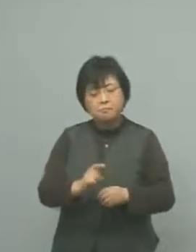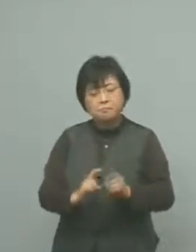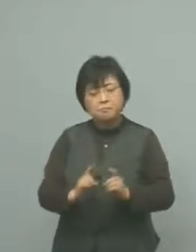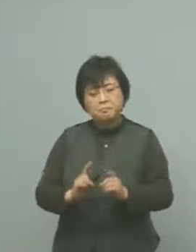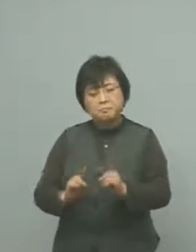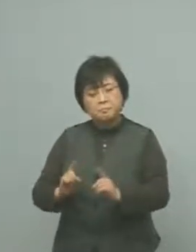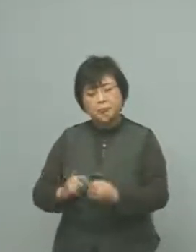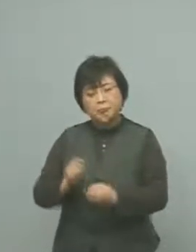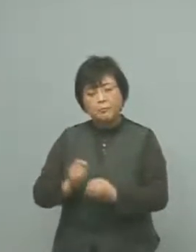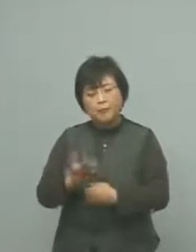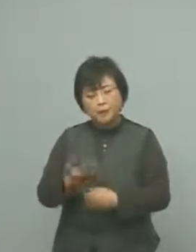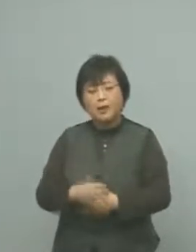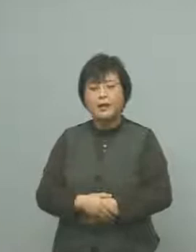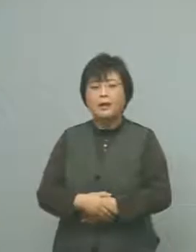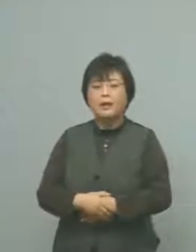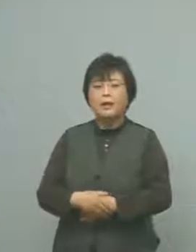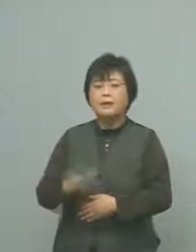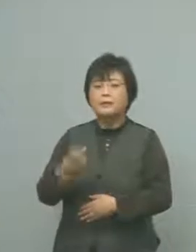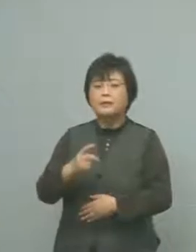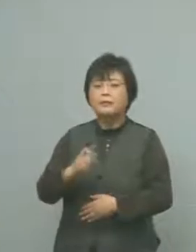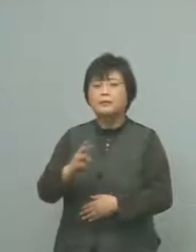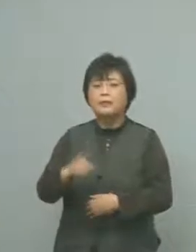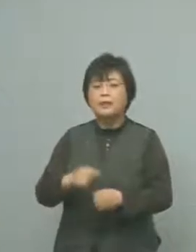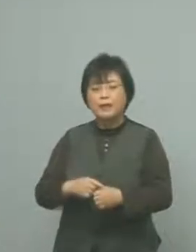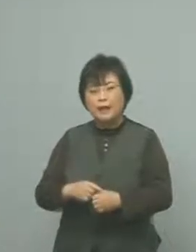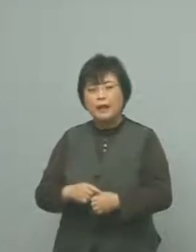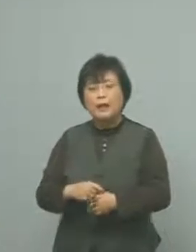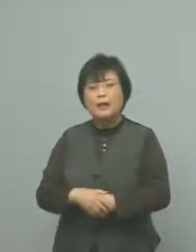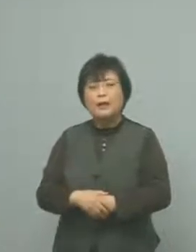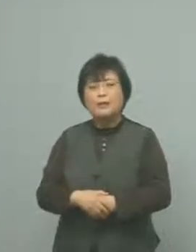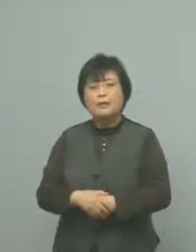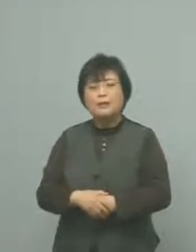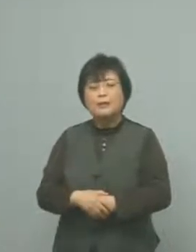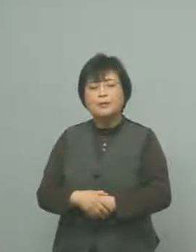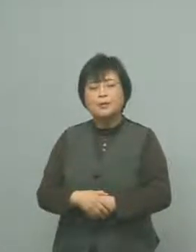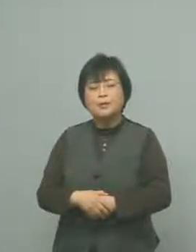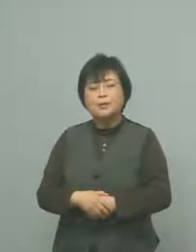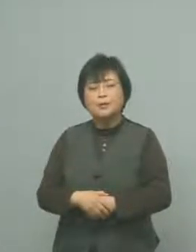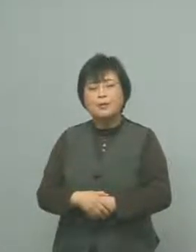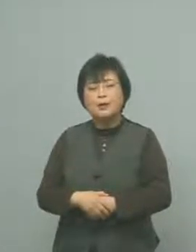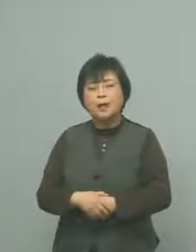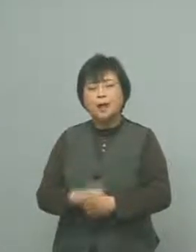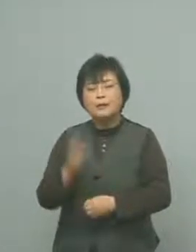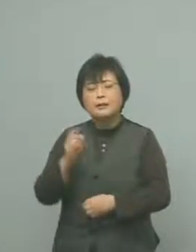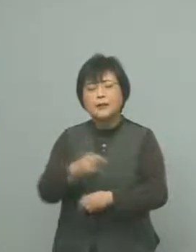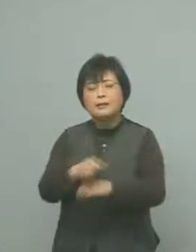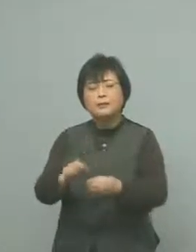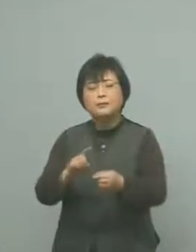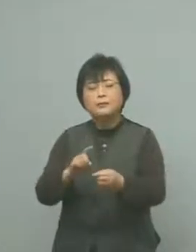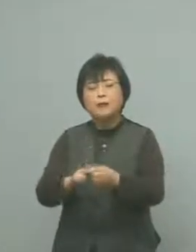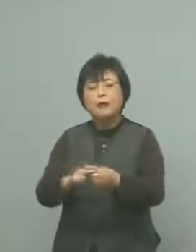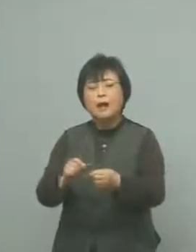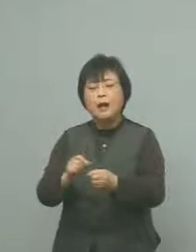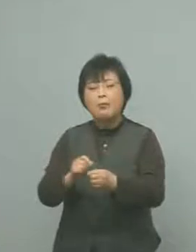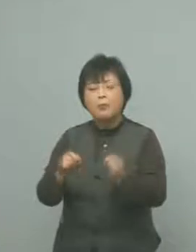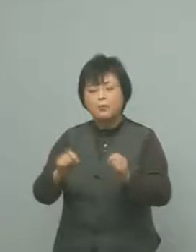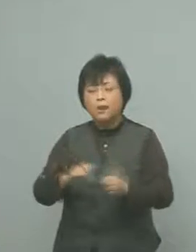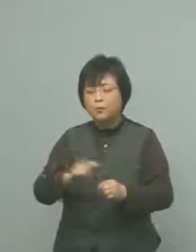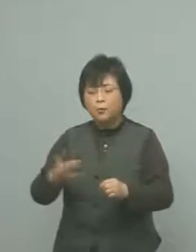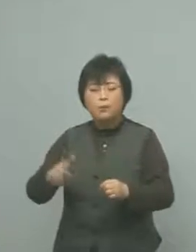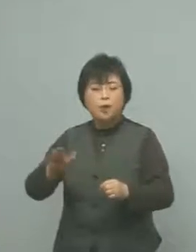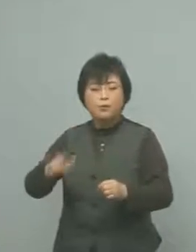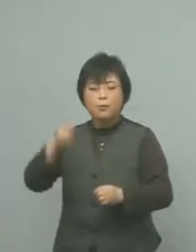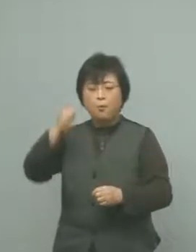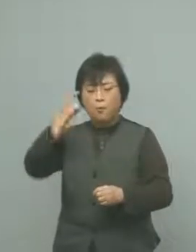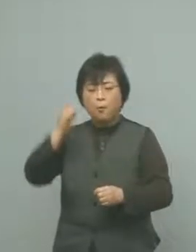ね、まあ、2013年の時のまあ TPP だったりとかですね、そういう政策的な問題とか、どういったその点をですね、そのまあ支援